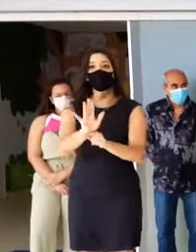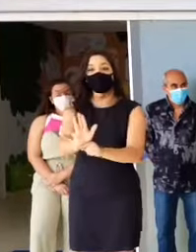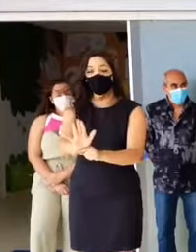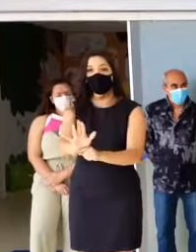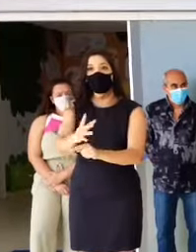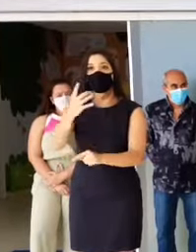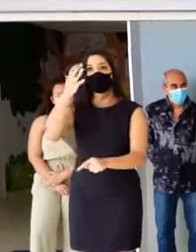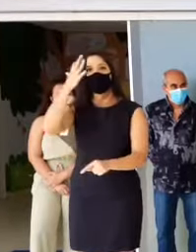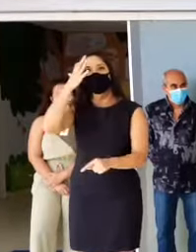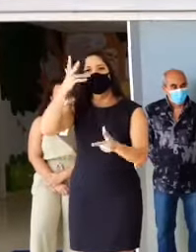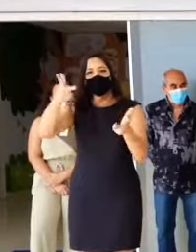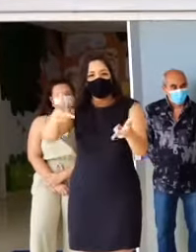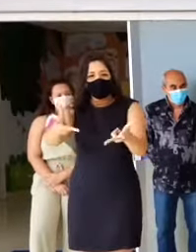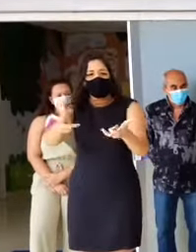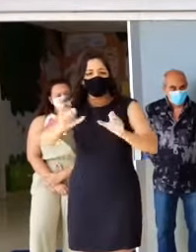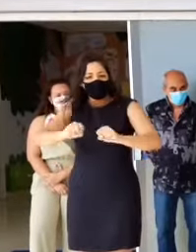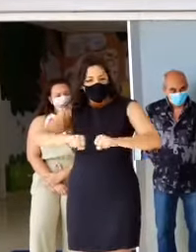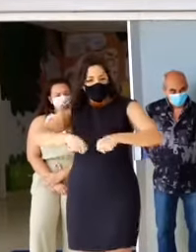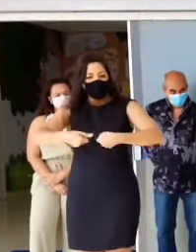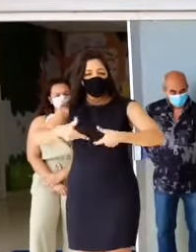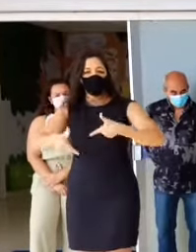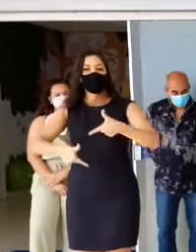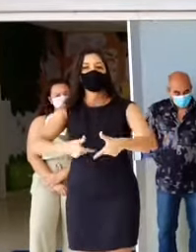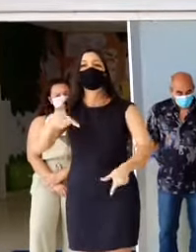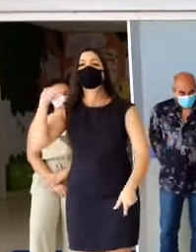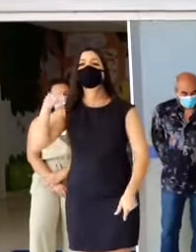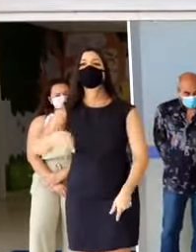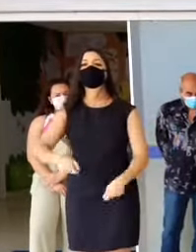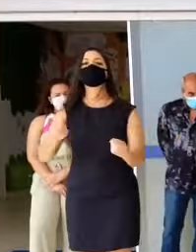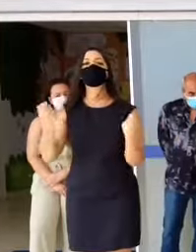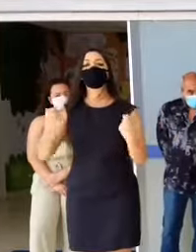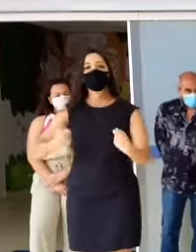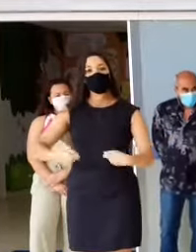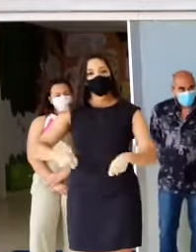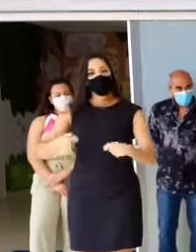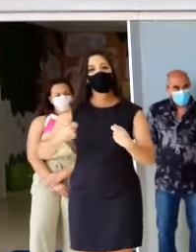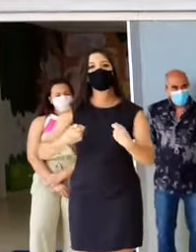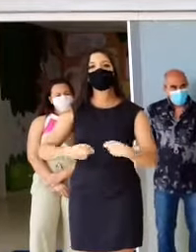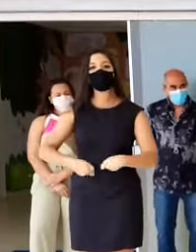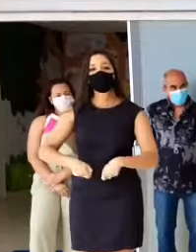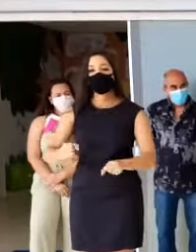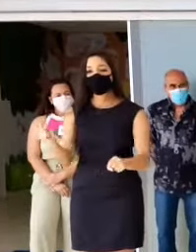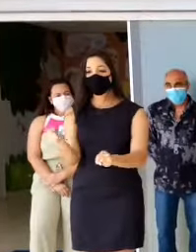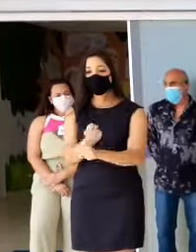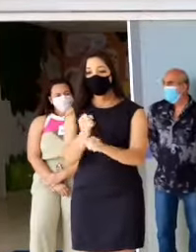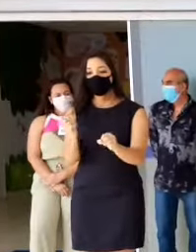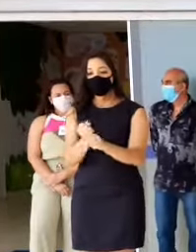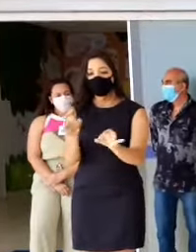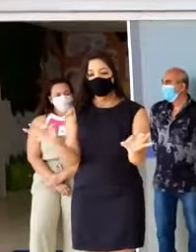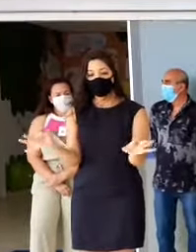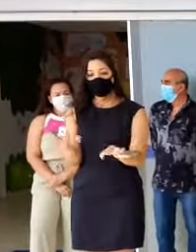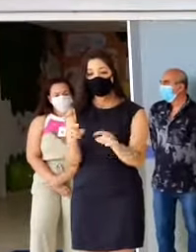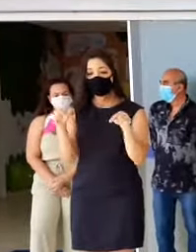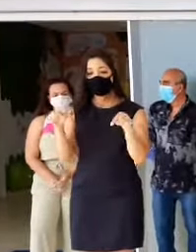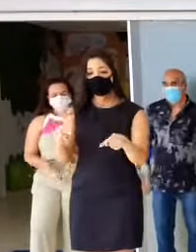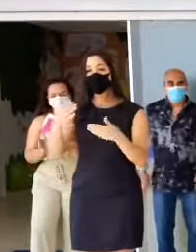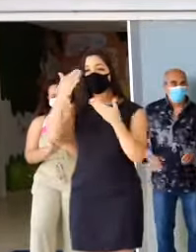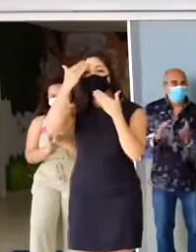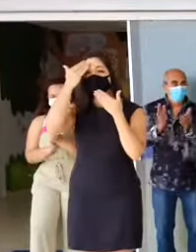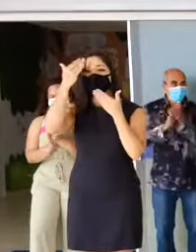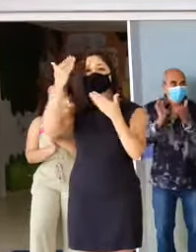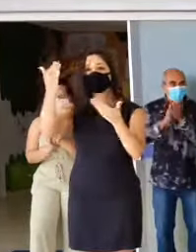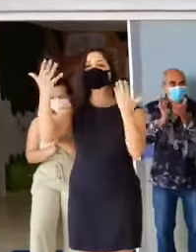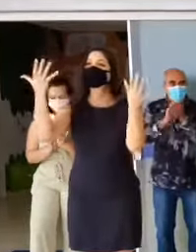uma ideia do grande esforço que foi necessário para concretizar esse momento. Muito obrigado.